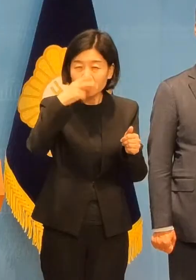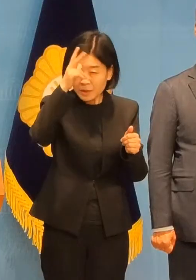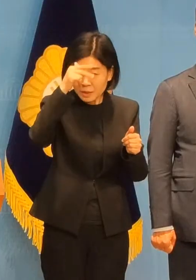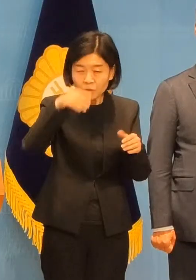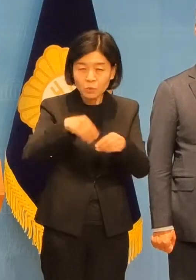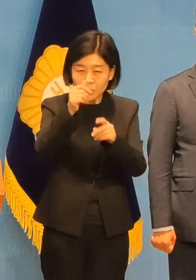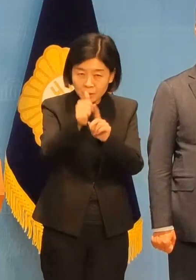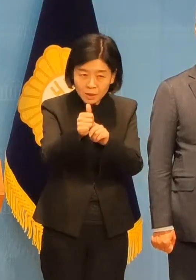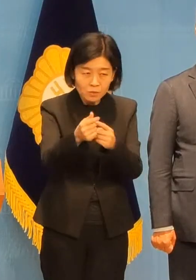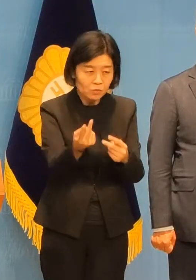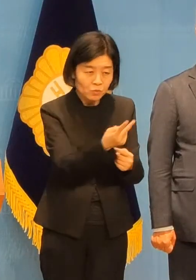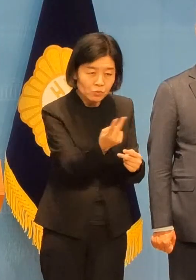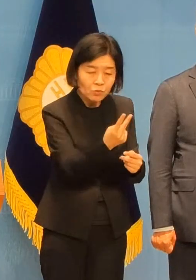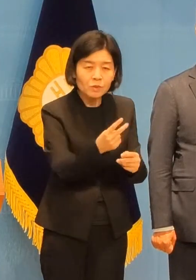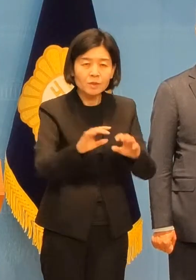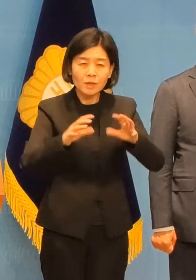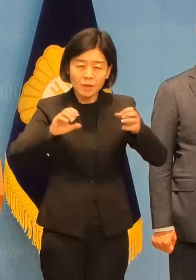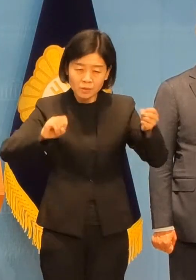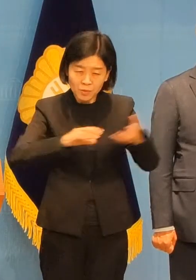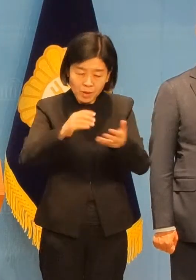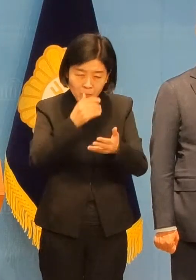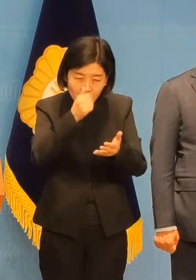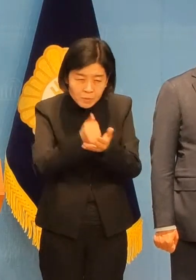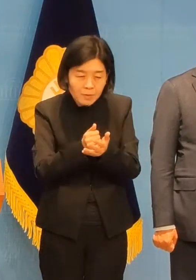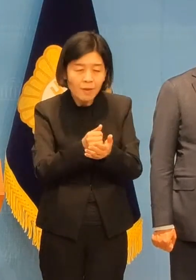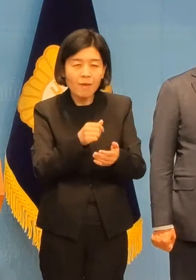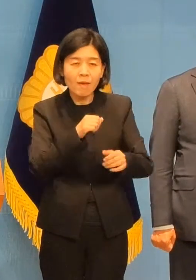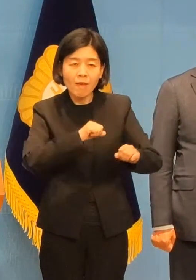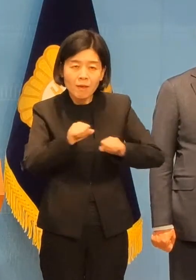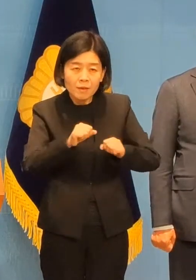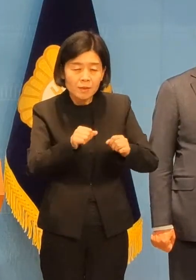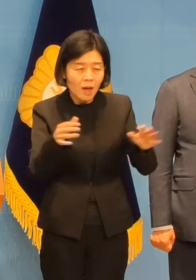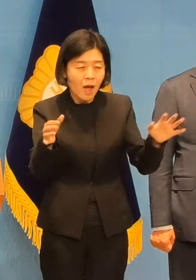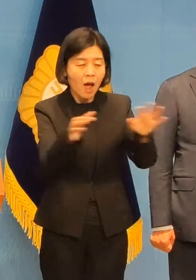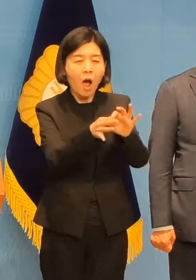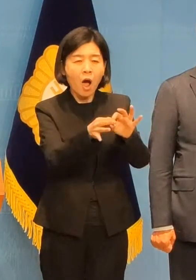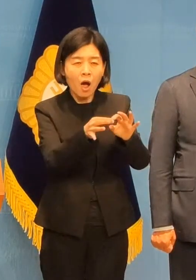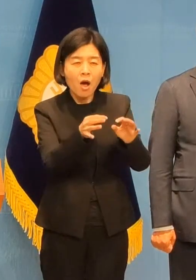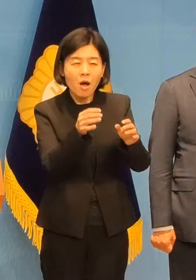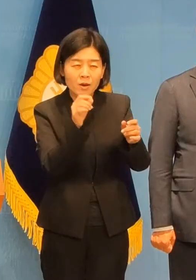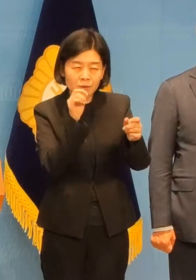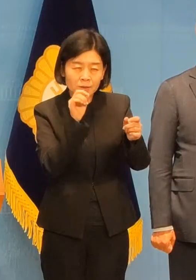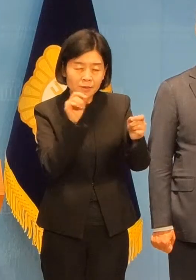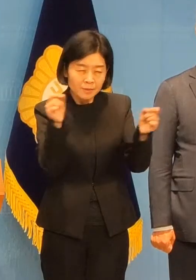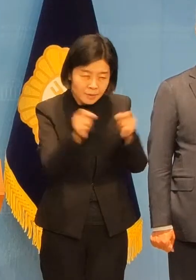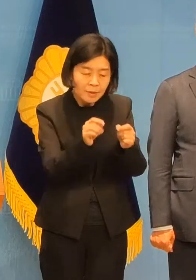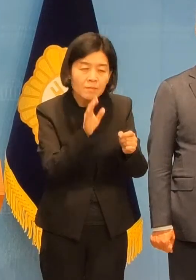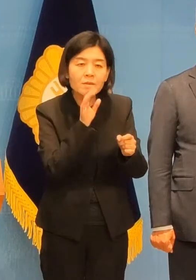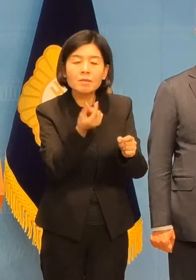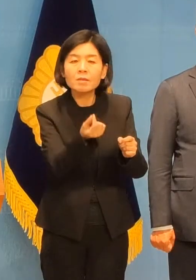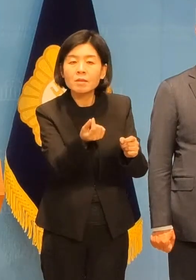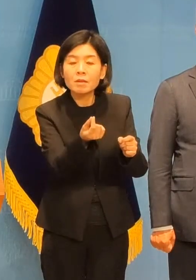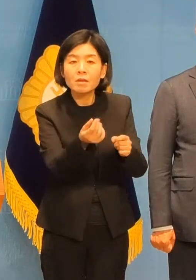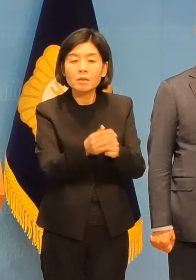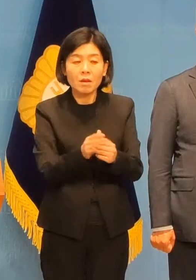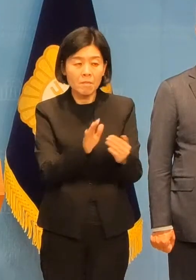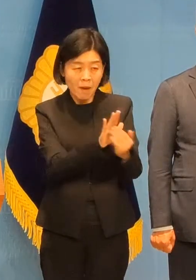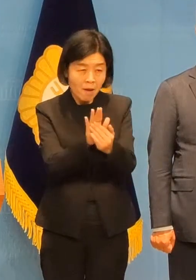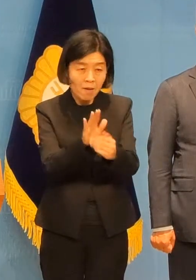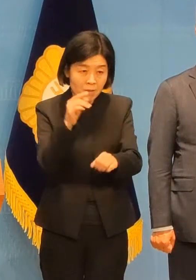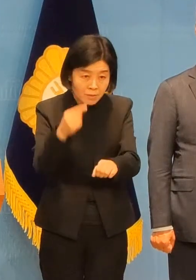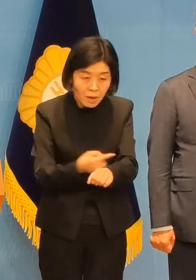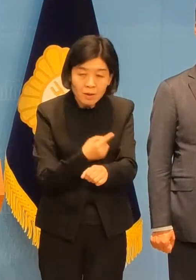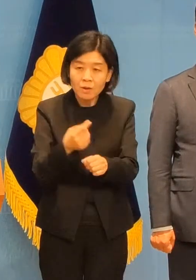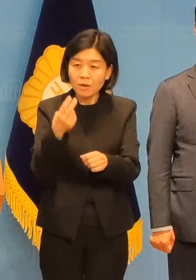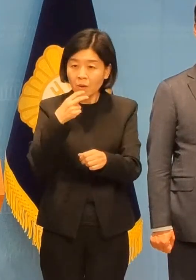사이에 내란 범죄 행위에 대하여 상호 밀접한 연관이 있으므로 이를 방어해야 검찰로 향하는 수사를